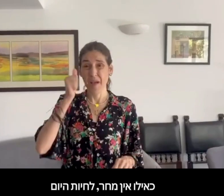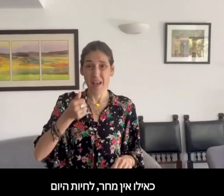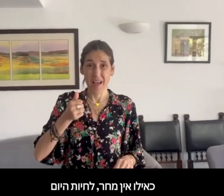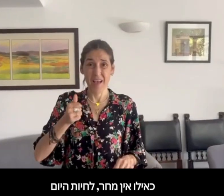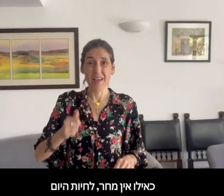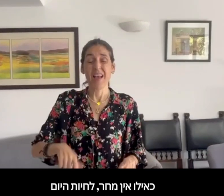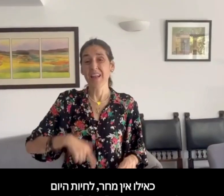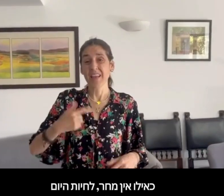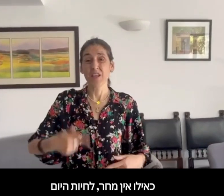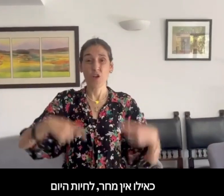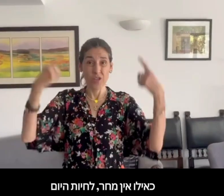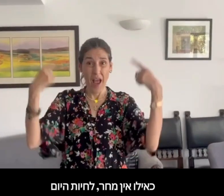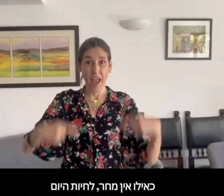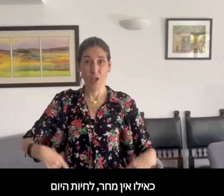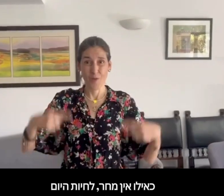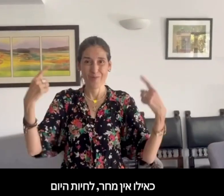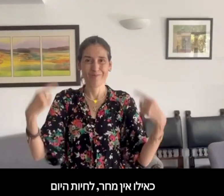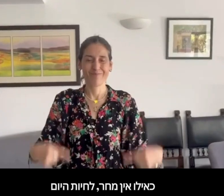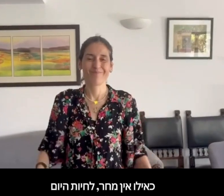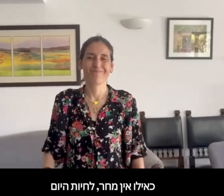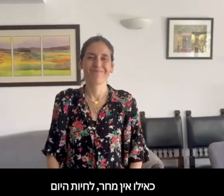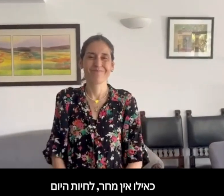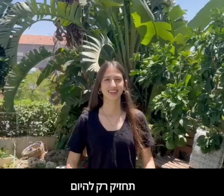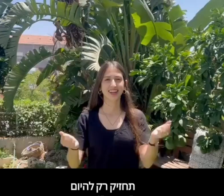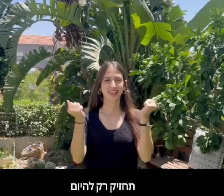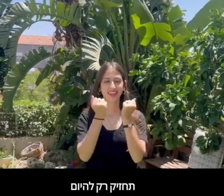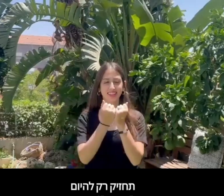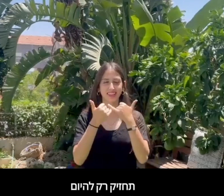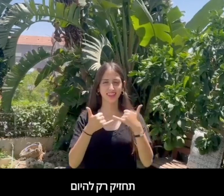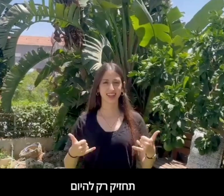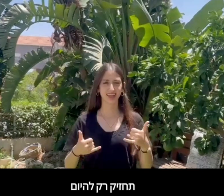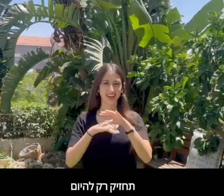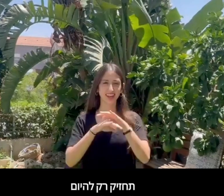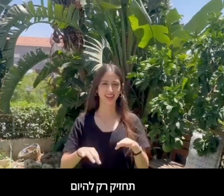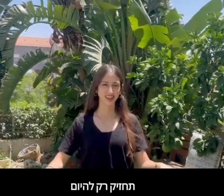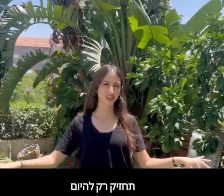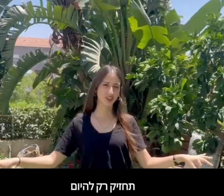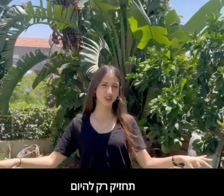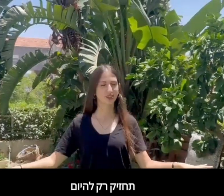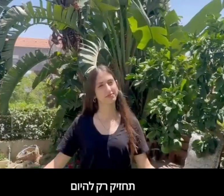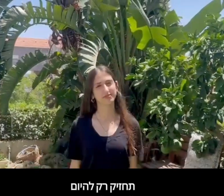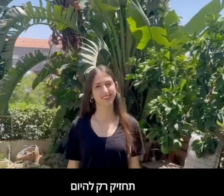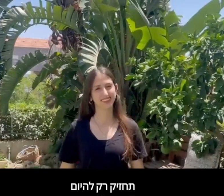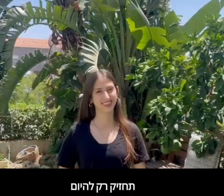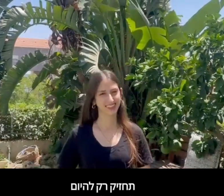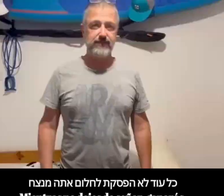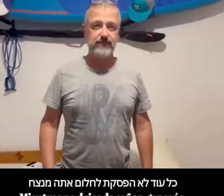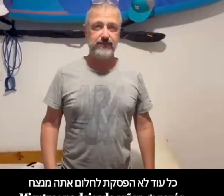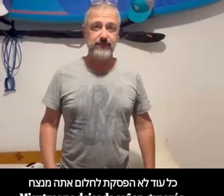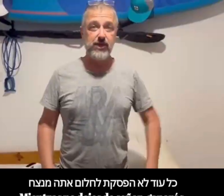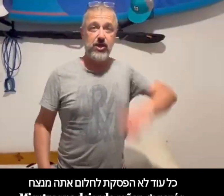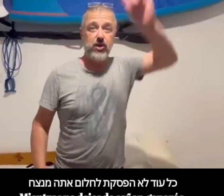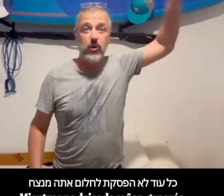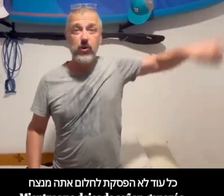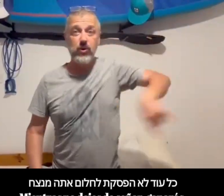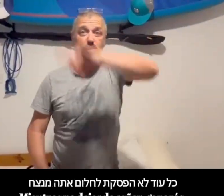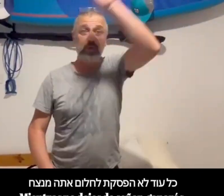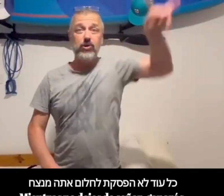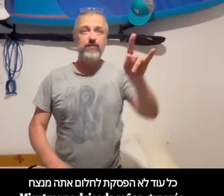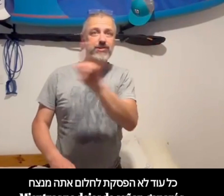כאילו אין מחר לחיות היום. תחזיק רק להיום, כל עוד לא הפסקת